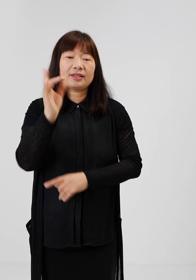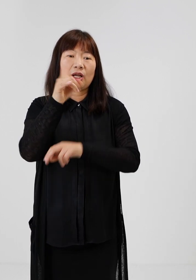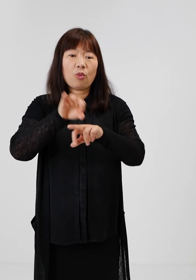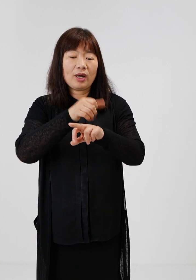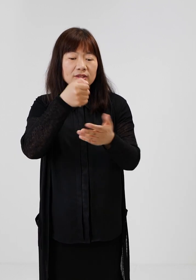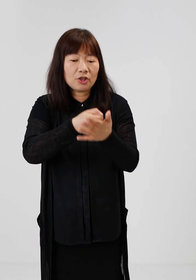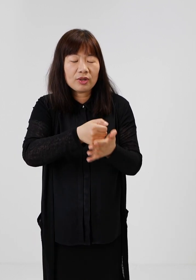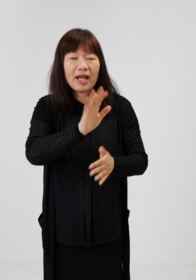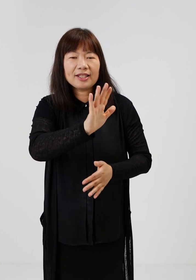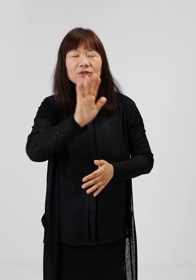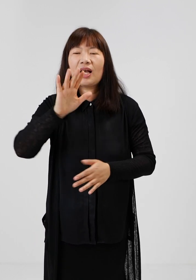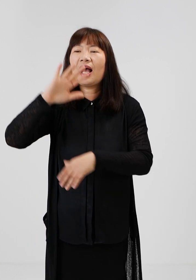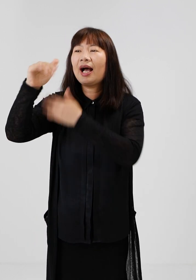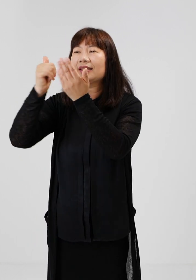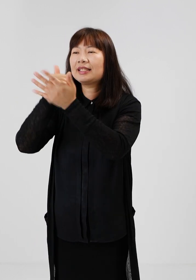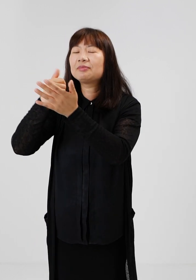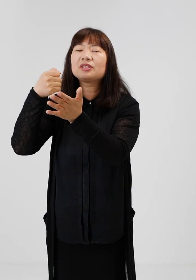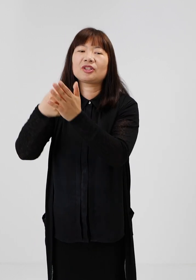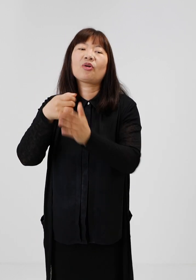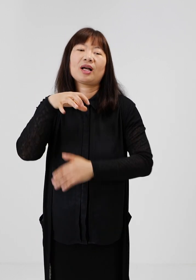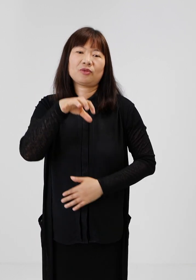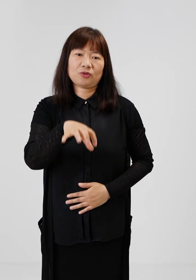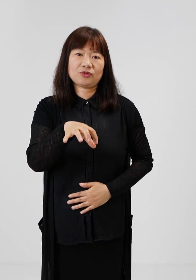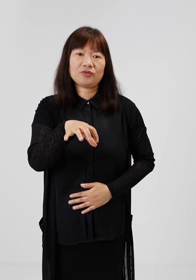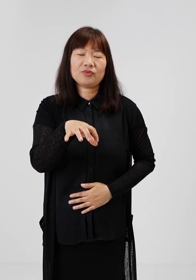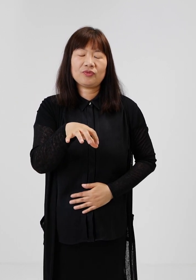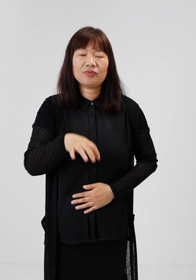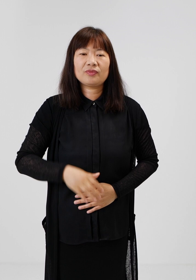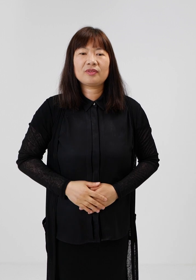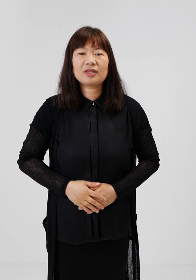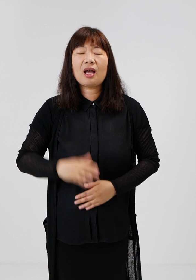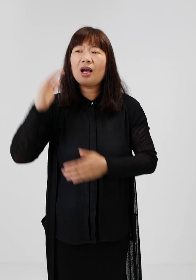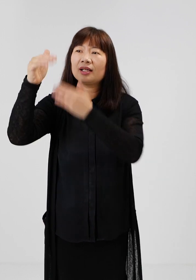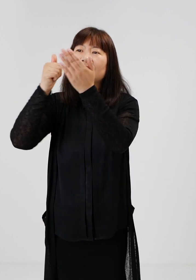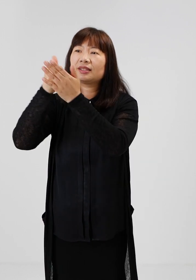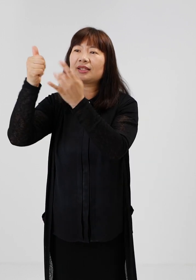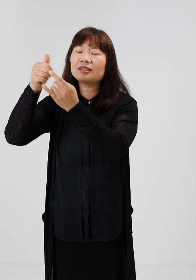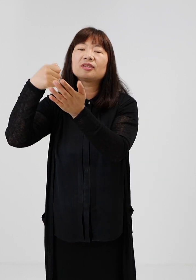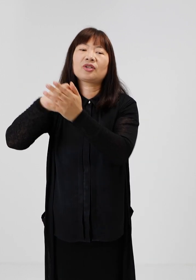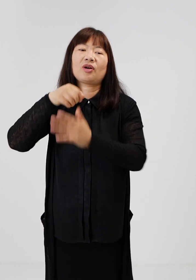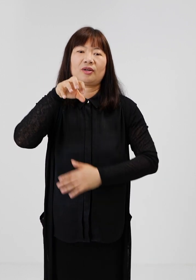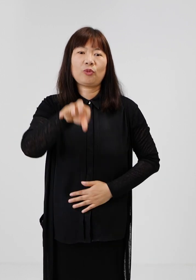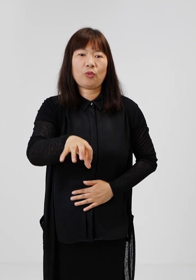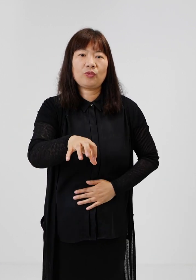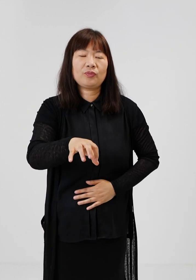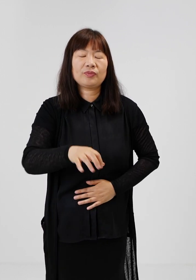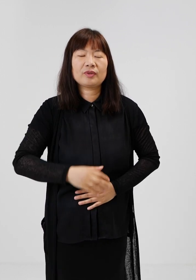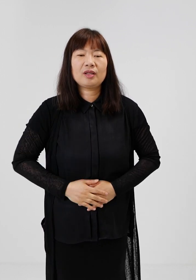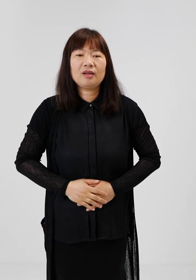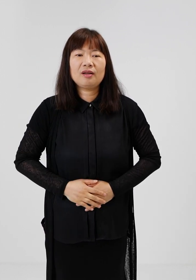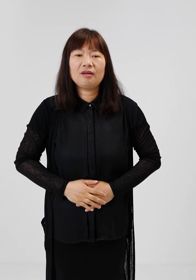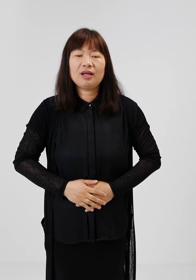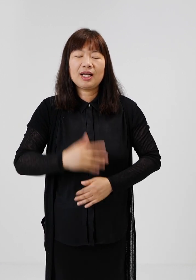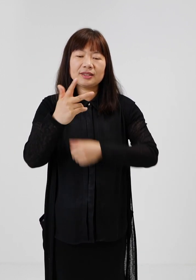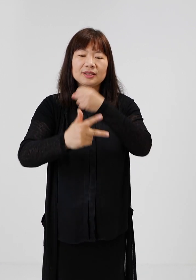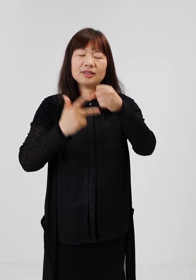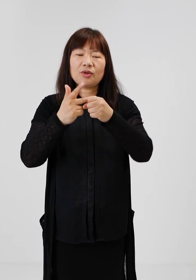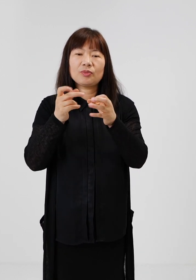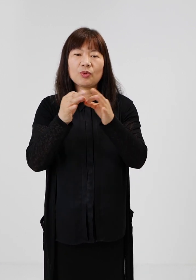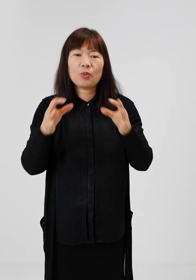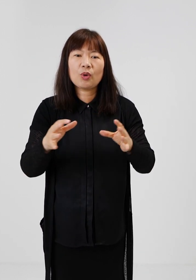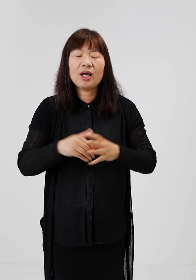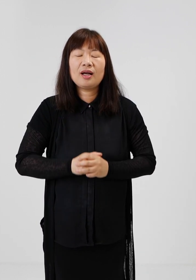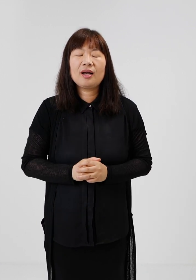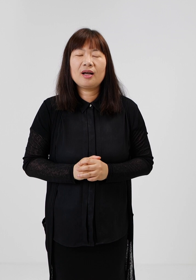것이죠? 하나님이 정한 곳이에요. 그 터가 하나님이 정한 곳이에요. 그리고 거기에 7년 동안의